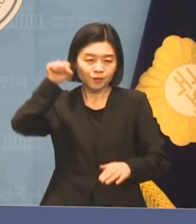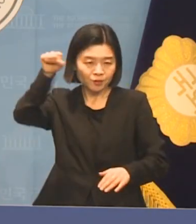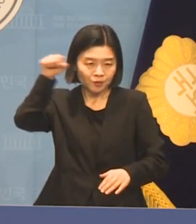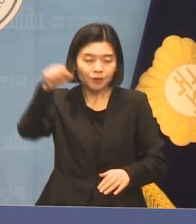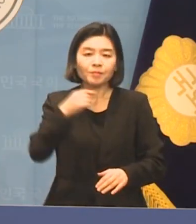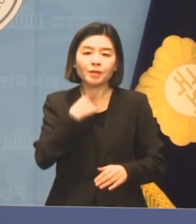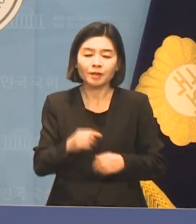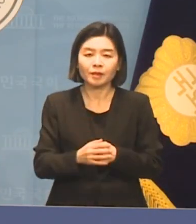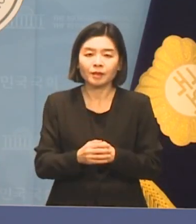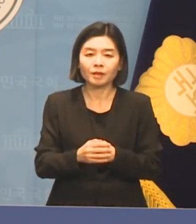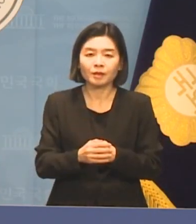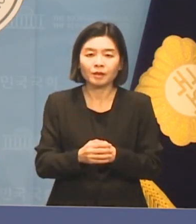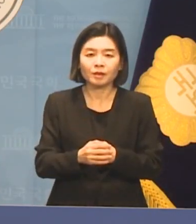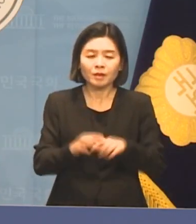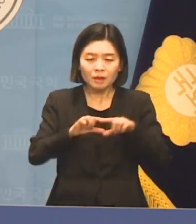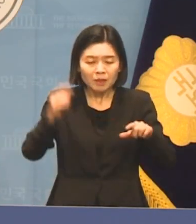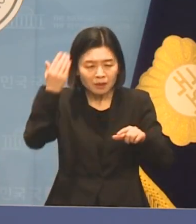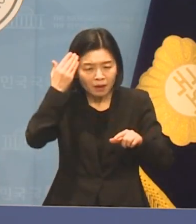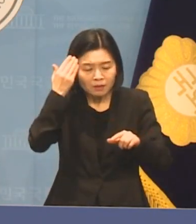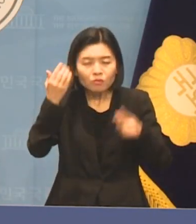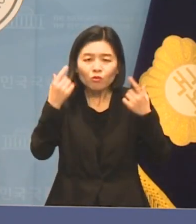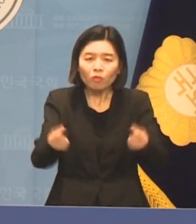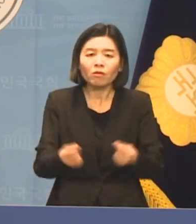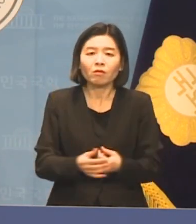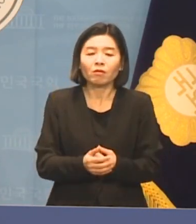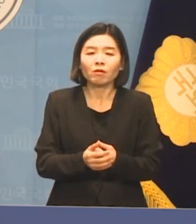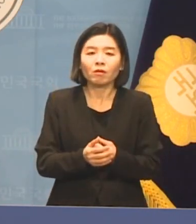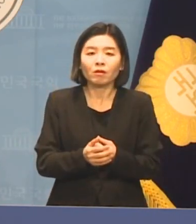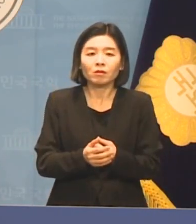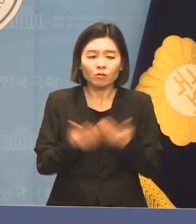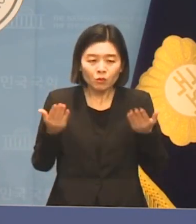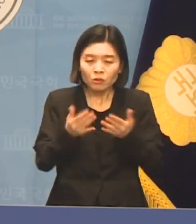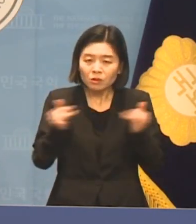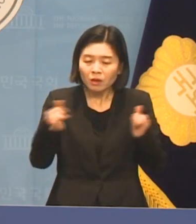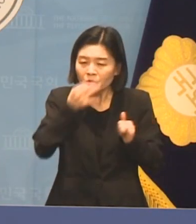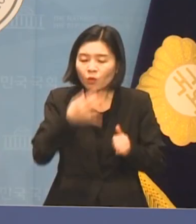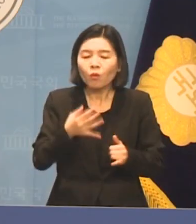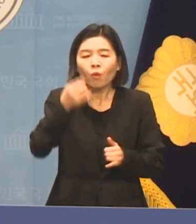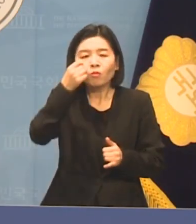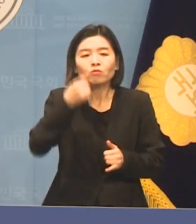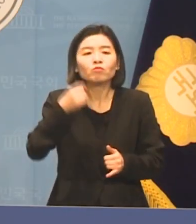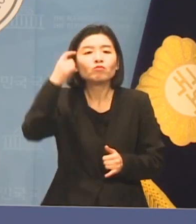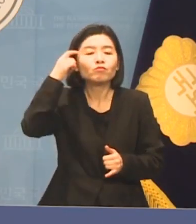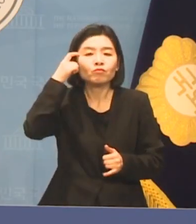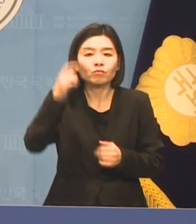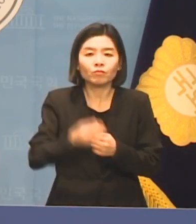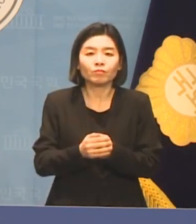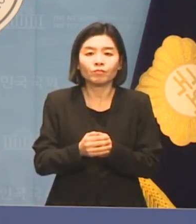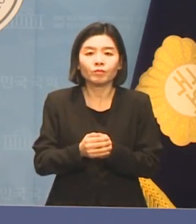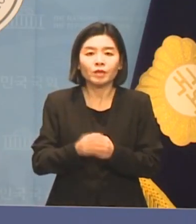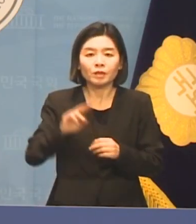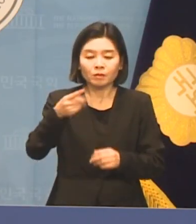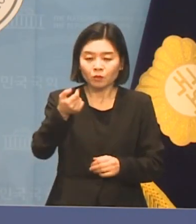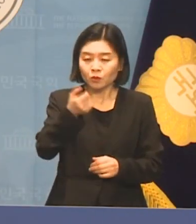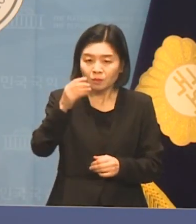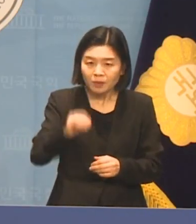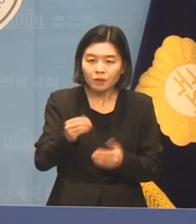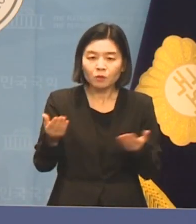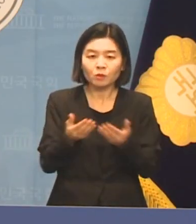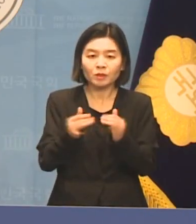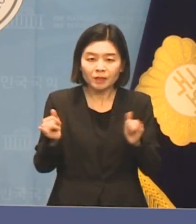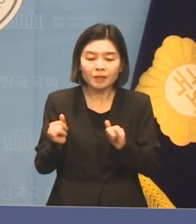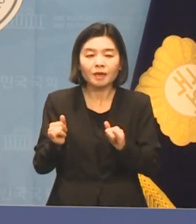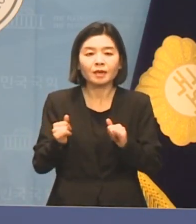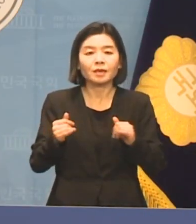위해 너무나 많은 노동자들이 피와 눈물을 흘려야 했다. 이제는 250만 양대노총 노동자 그리고 일하는